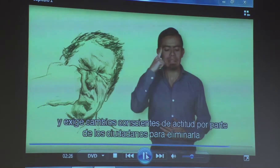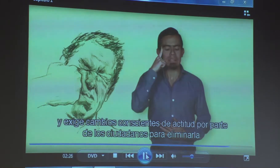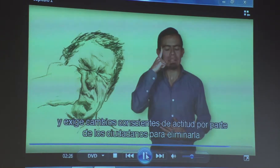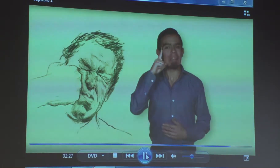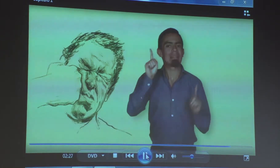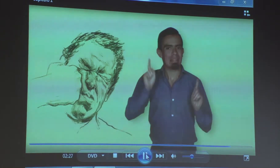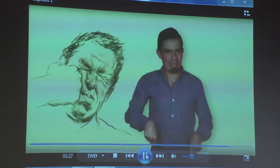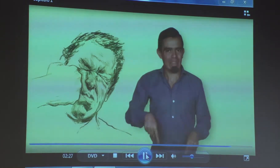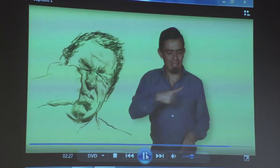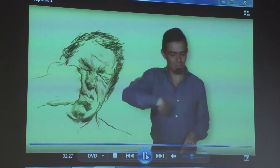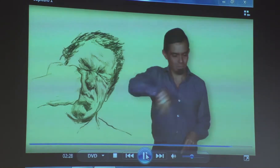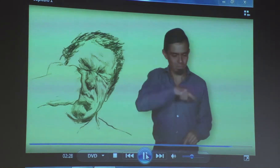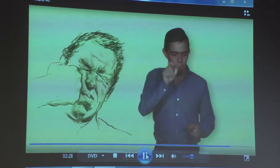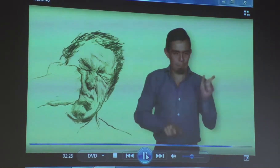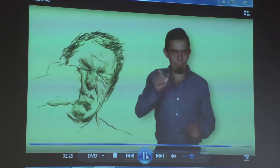eliminarla.